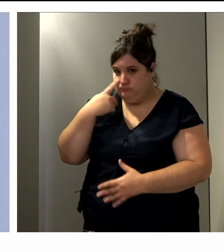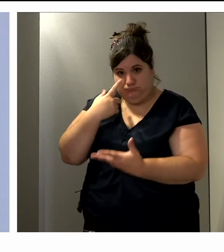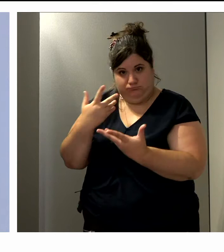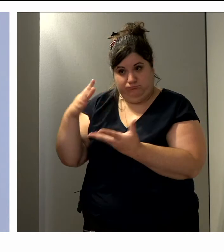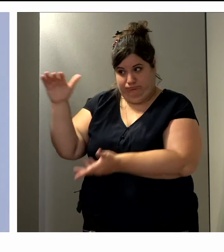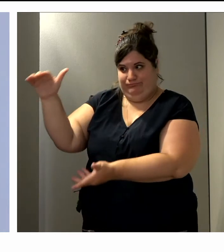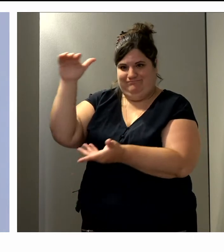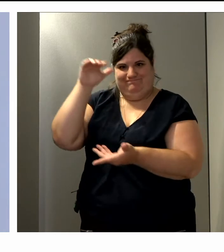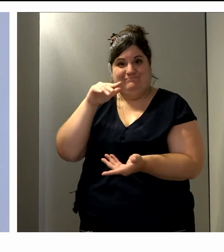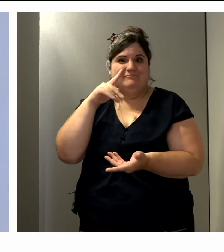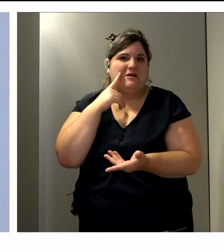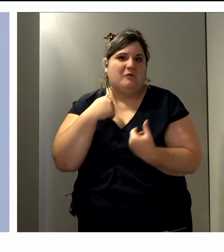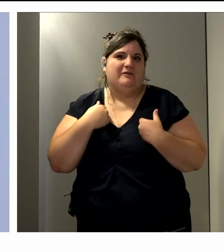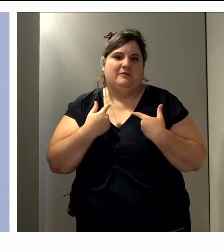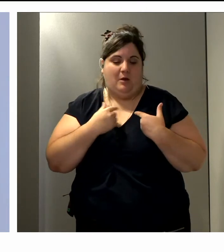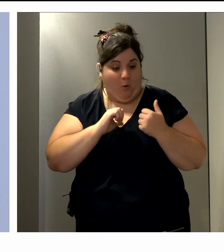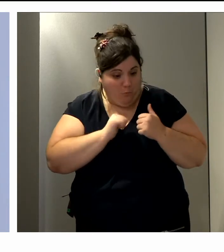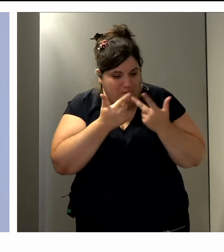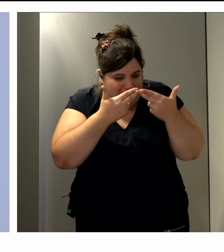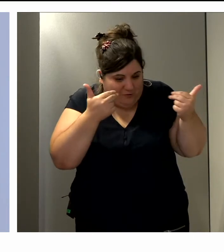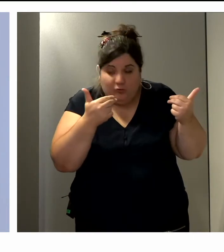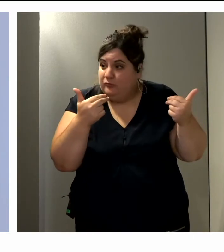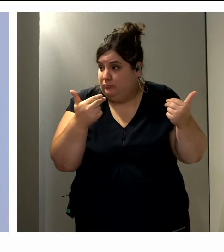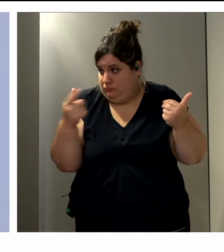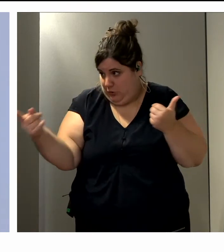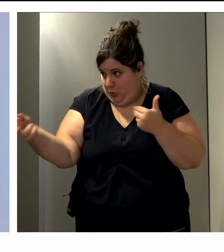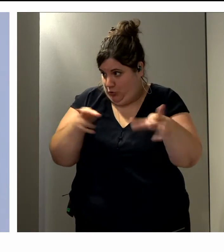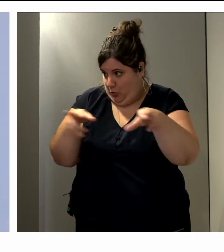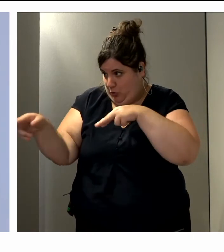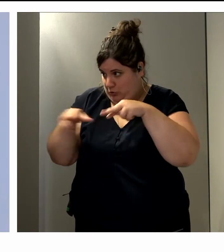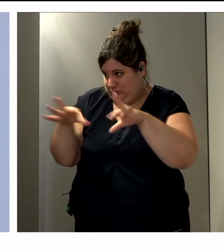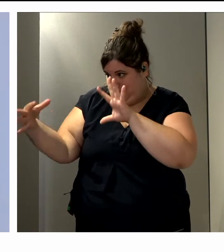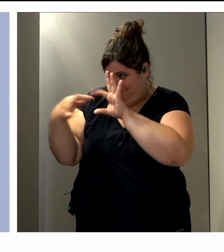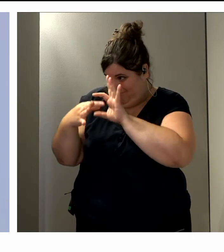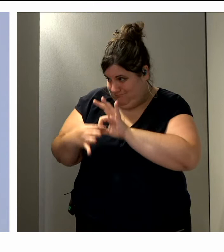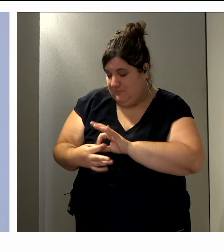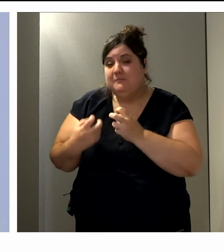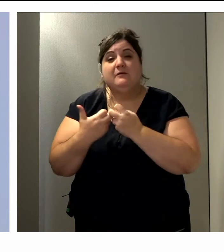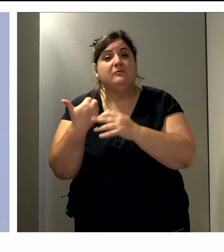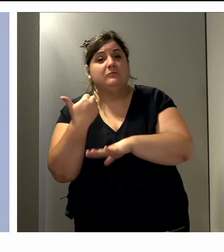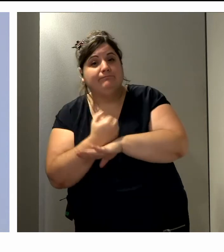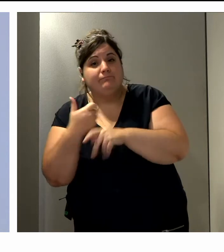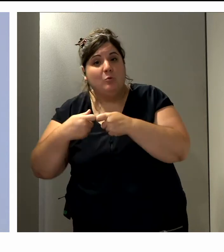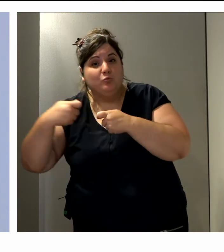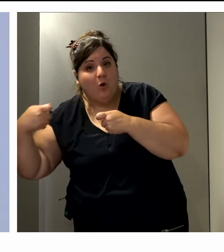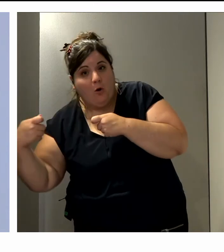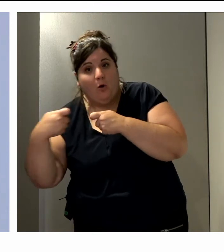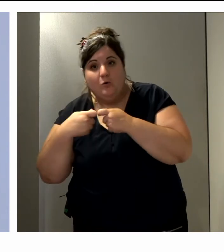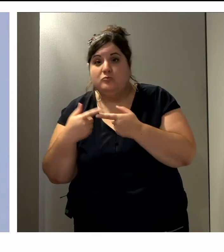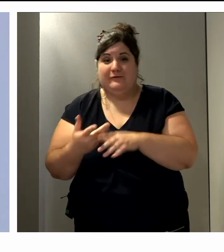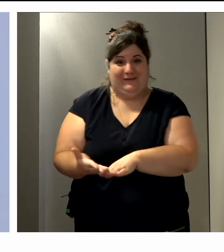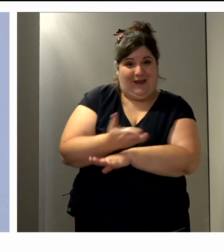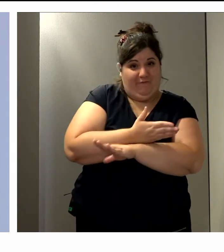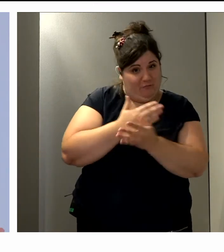ce rebondissement sur ces premiers propos. On a entendu la question du temps, la question de l'anticipation, la question des